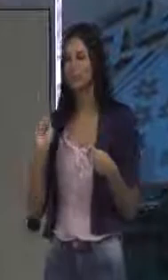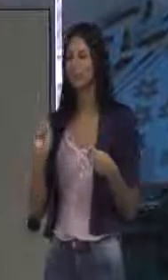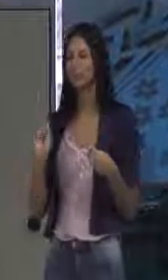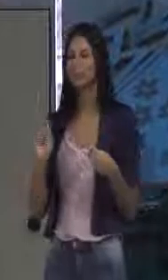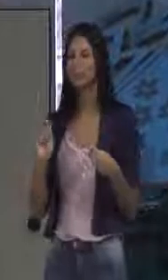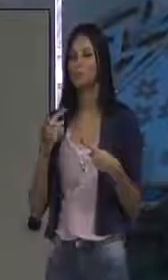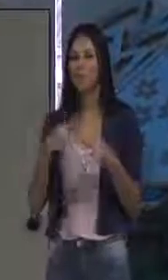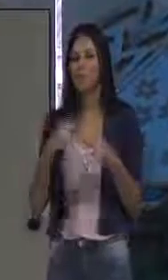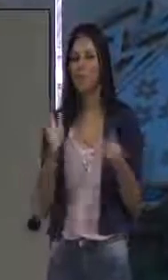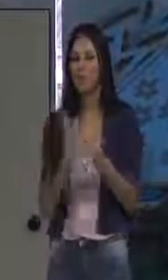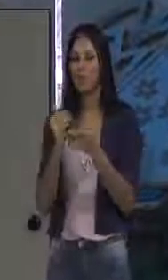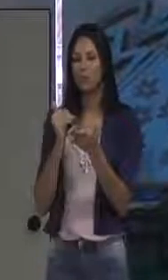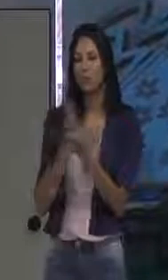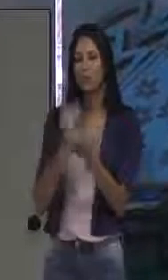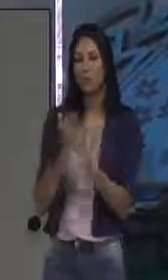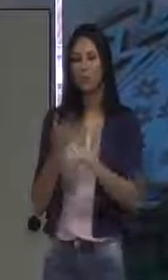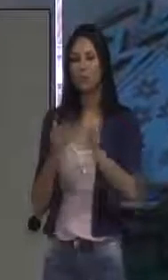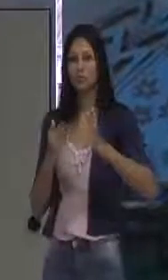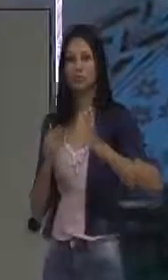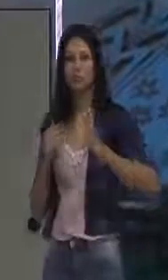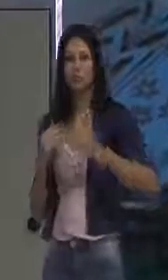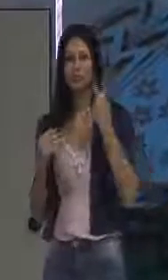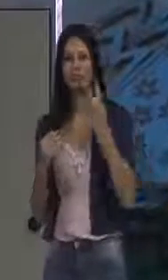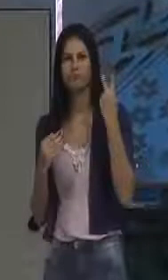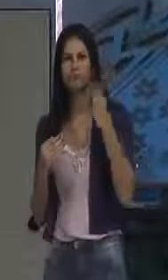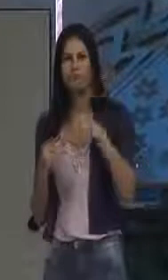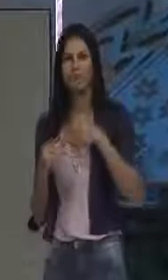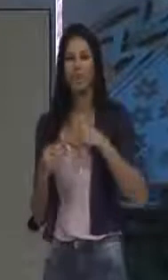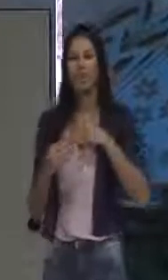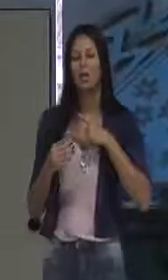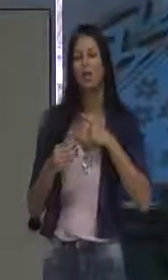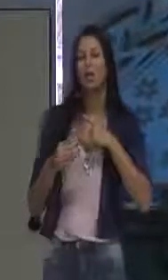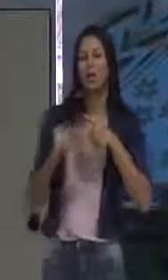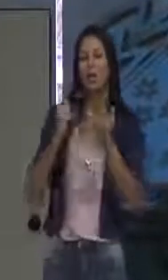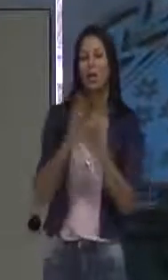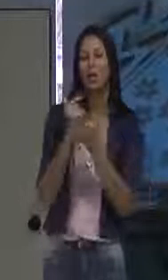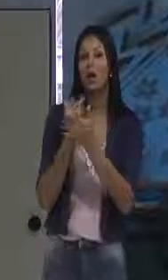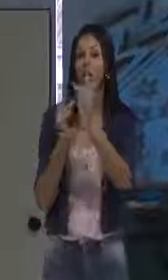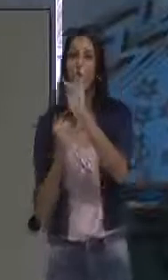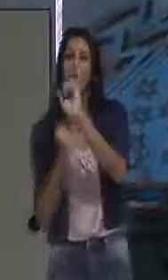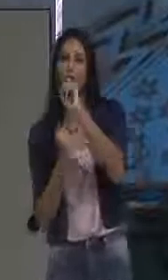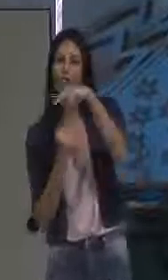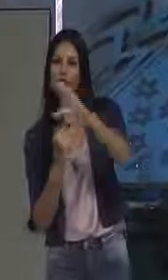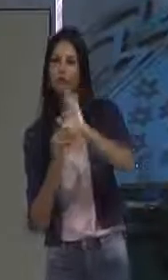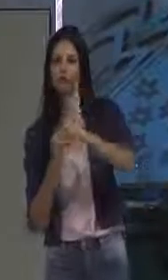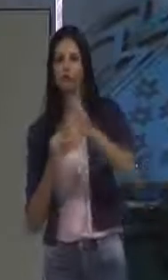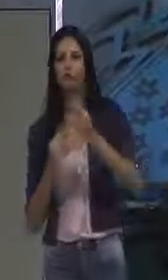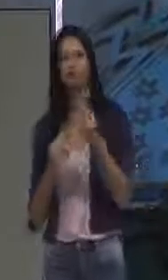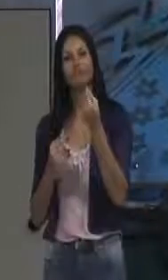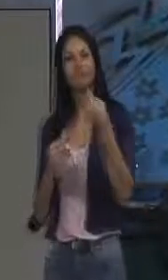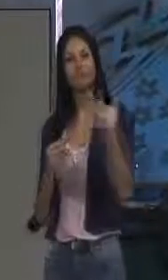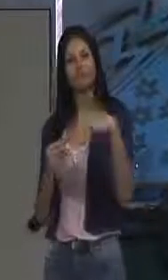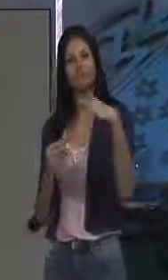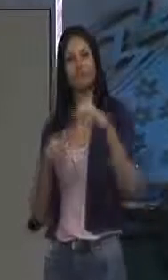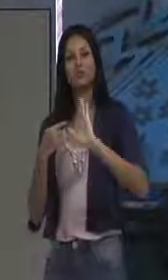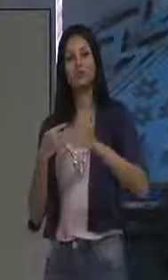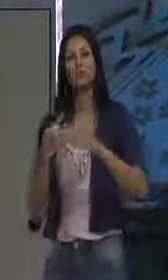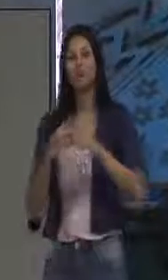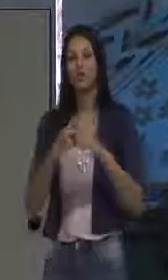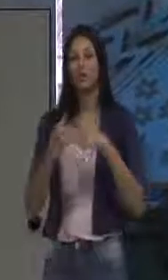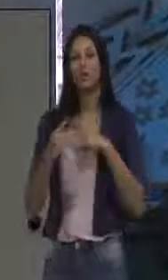o próprio cacau de alta qualidade, o chamado cacau fino, ele já tem um valor agregado muito alto, porque existe um